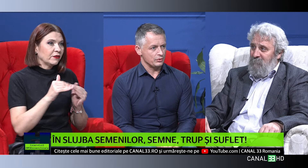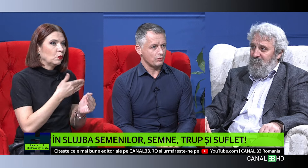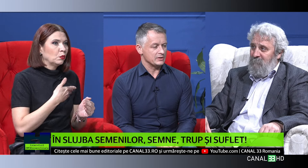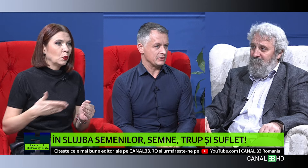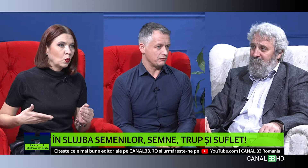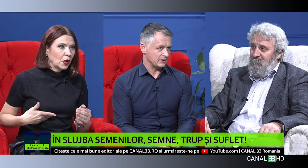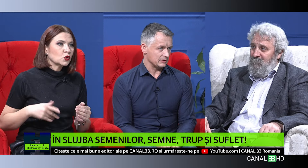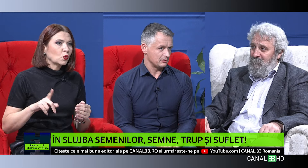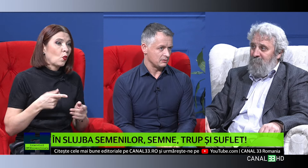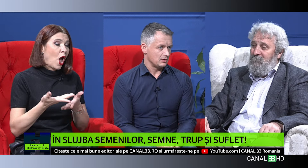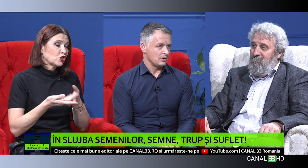Bucureștiului, cu astfel de ofertă.